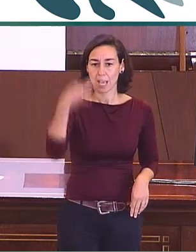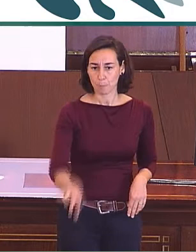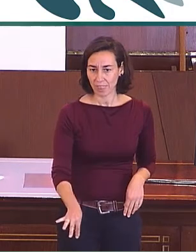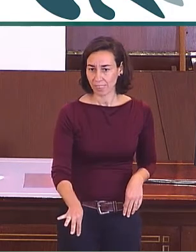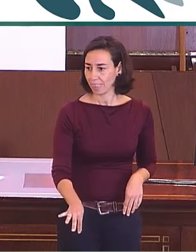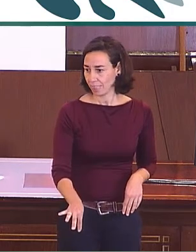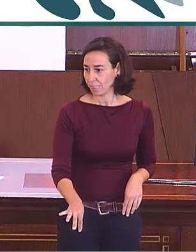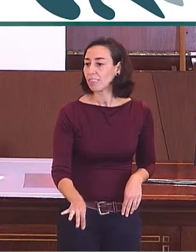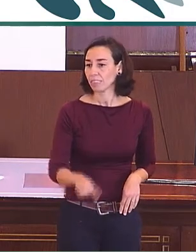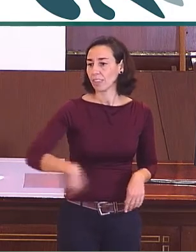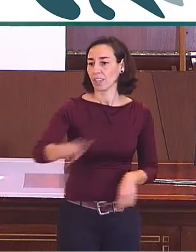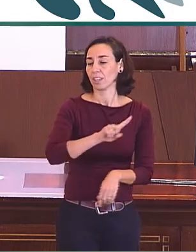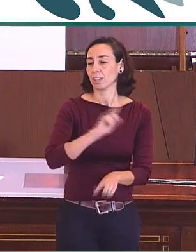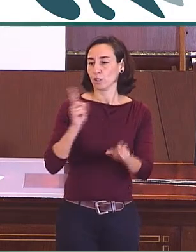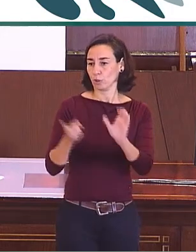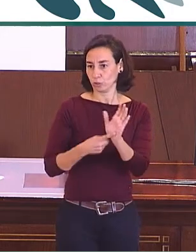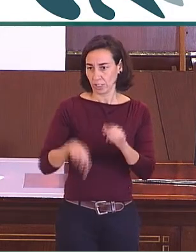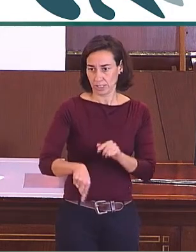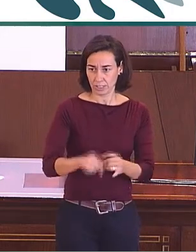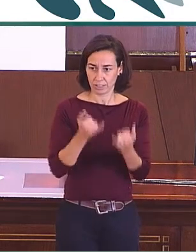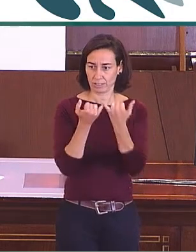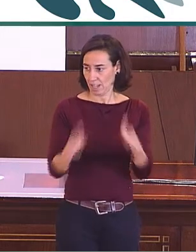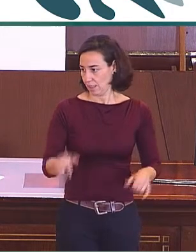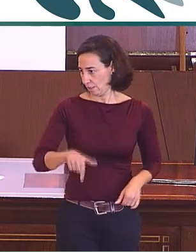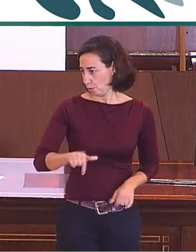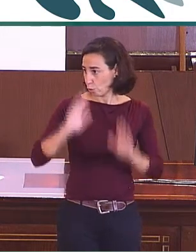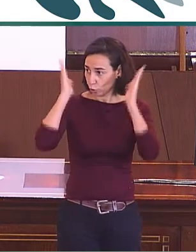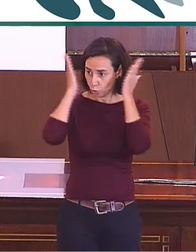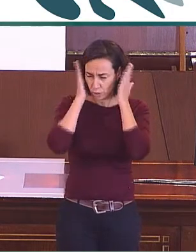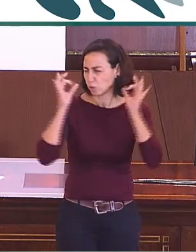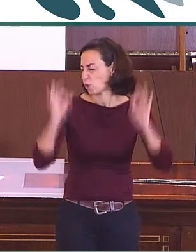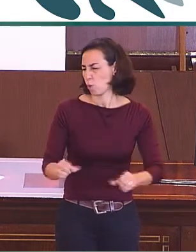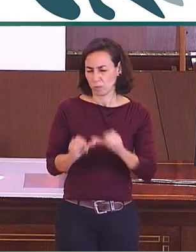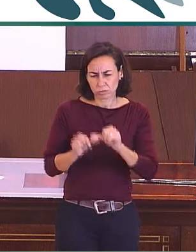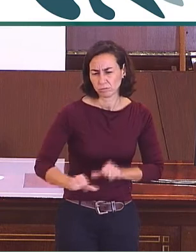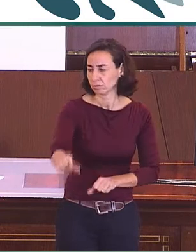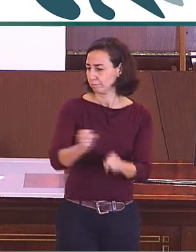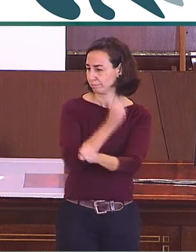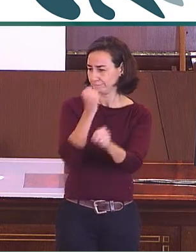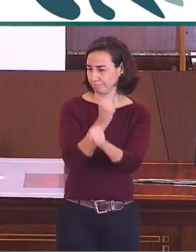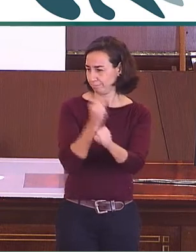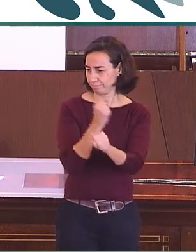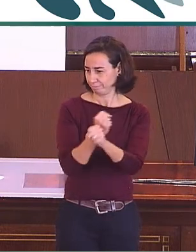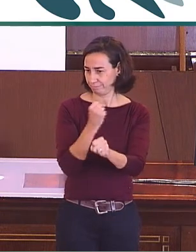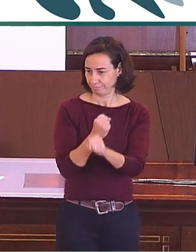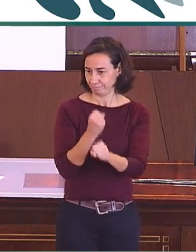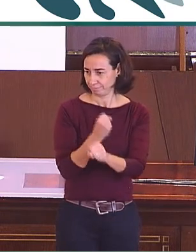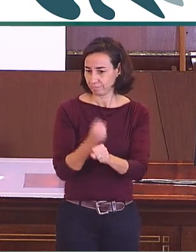conseguido el éxito de este congreso y sobre todo a partir de ahora vais a seguir trabajando en impulsar y en dar a